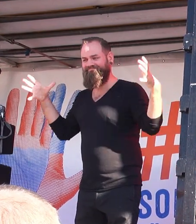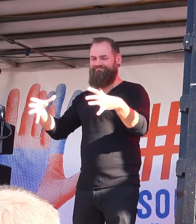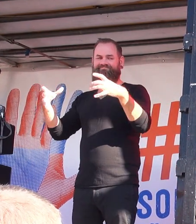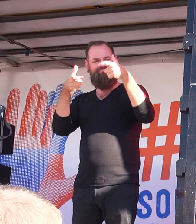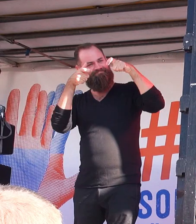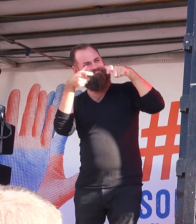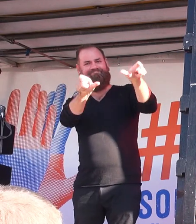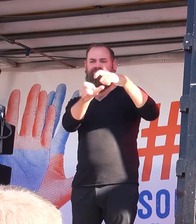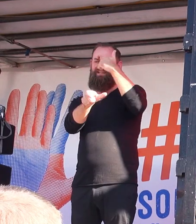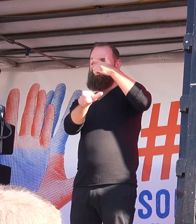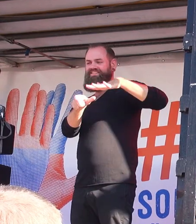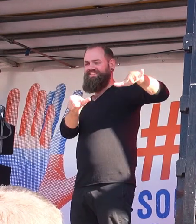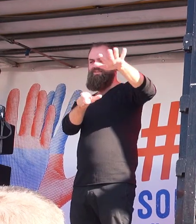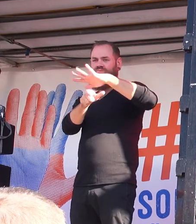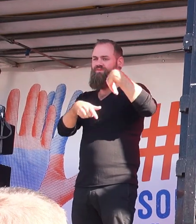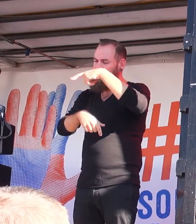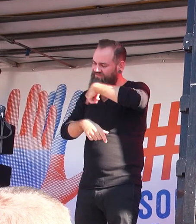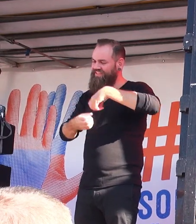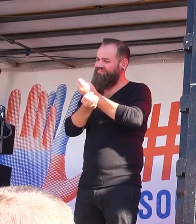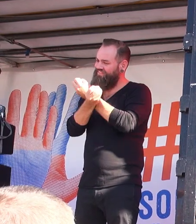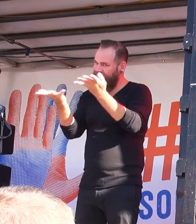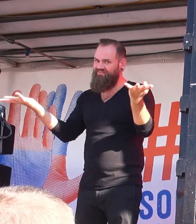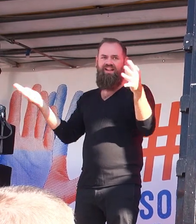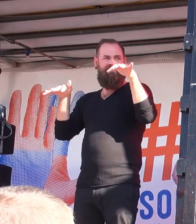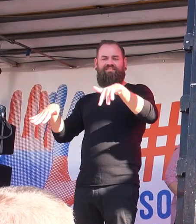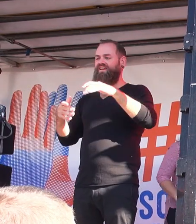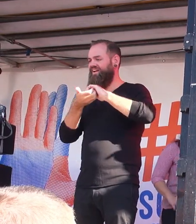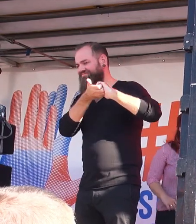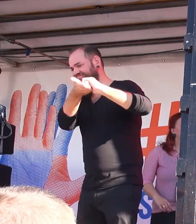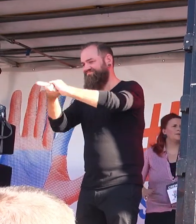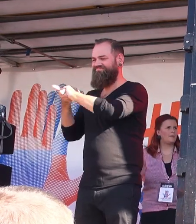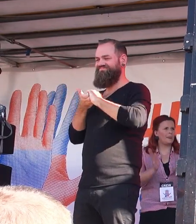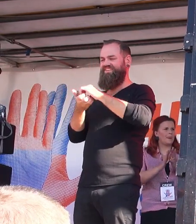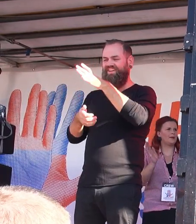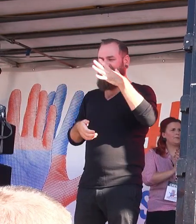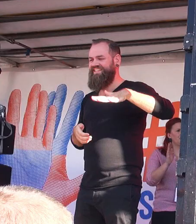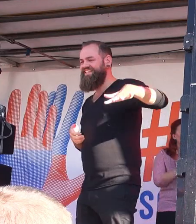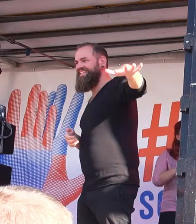und leben lassen. Lasst uns gleich losziehen. Wir sind viel. Wir sind viel.